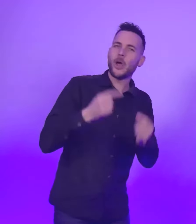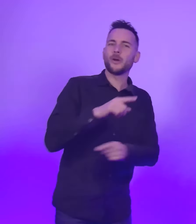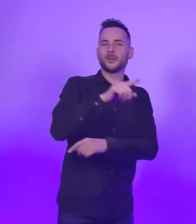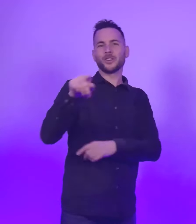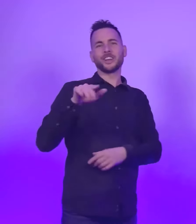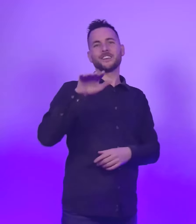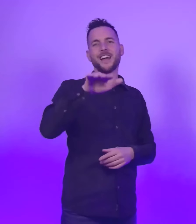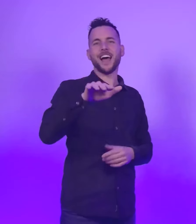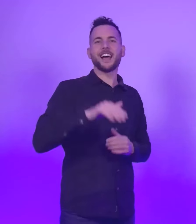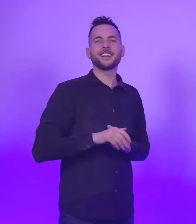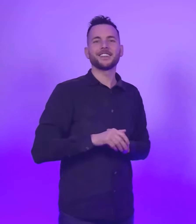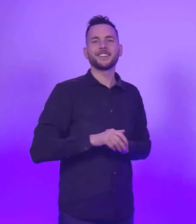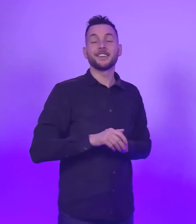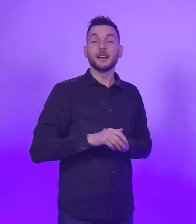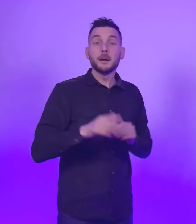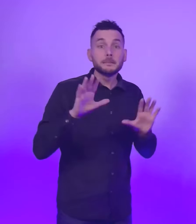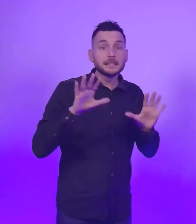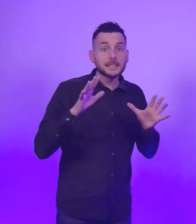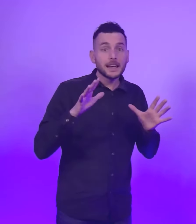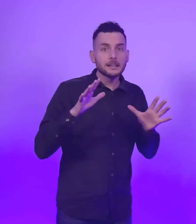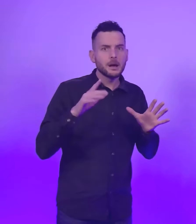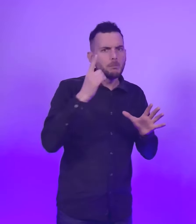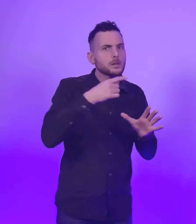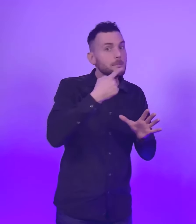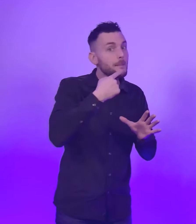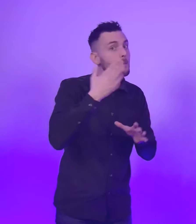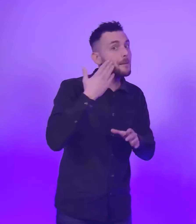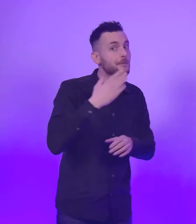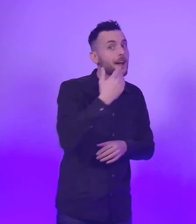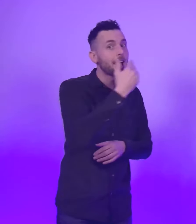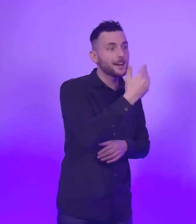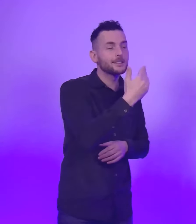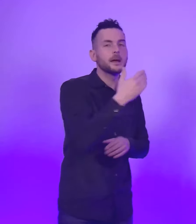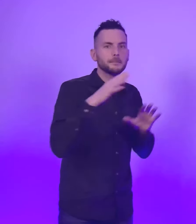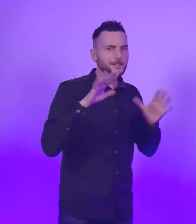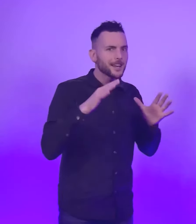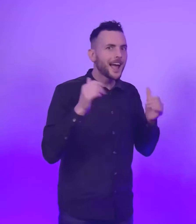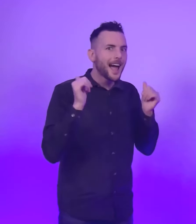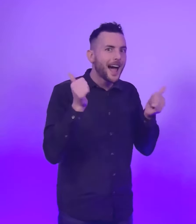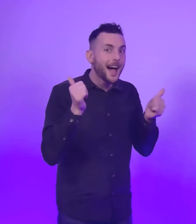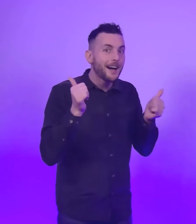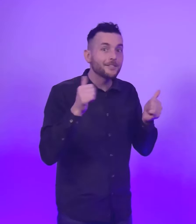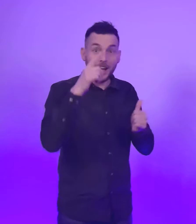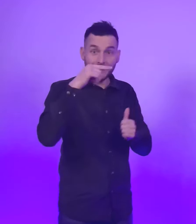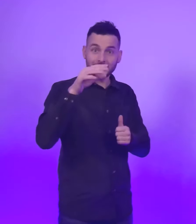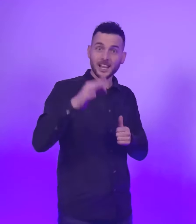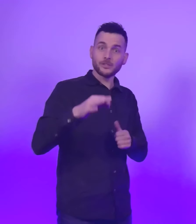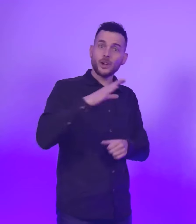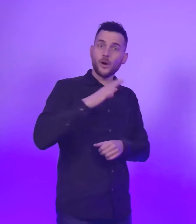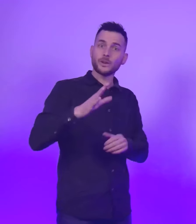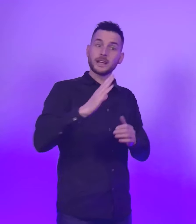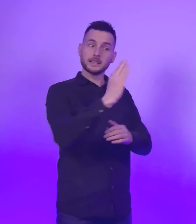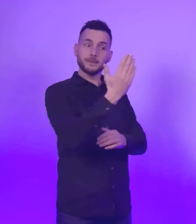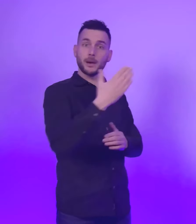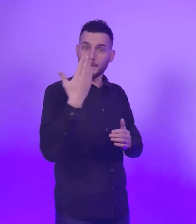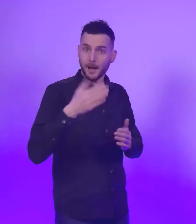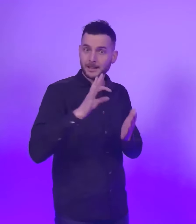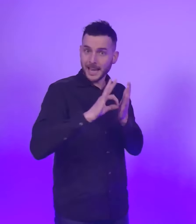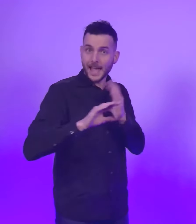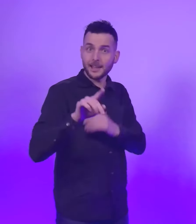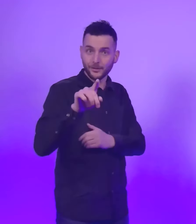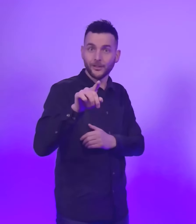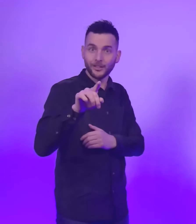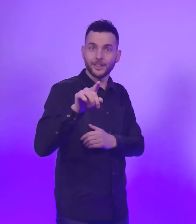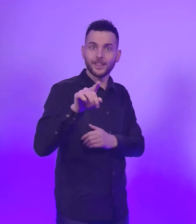Ja. En misschien, hè, moet je even aan papa en mama vragen. Misschien is het wel heel gaaf dat jij thuis ook op de spiegel mag schrijven. Ik